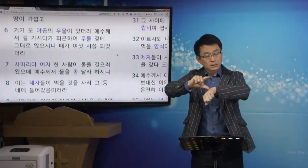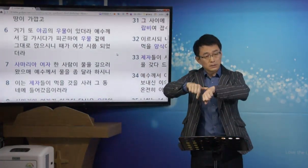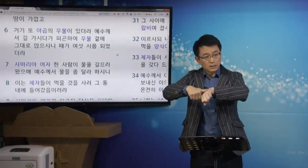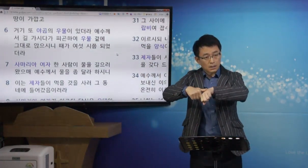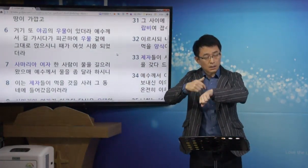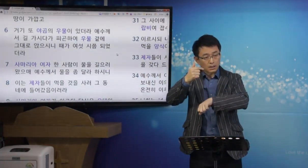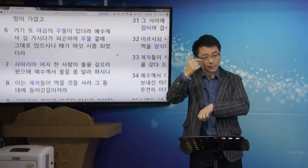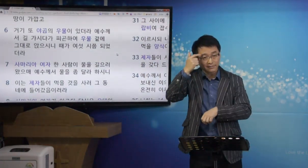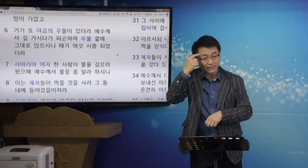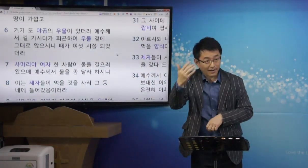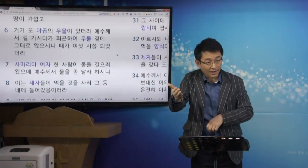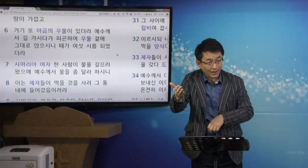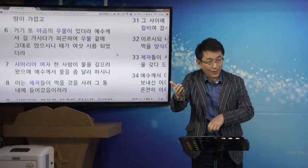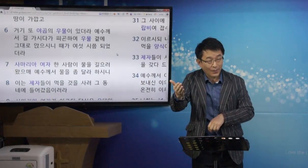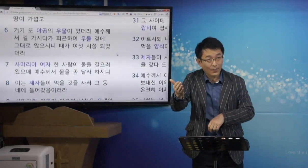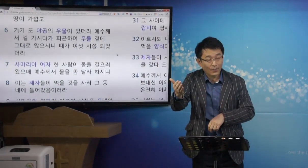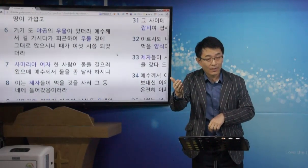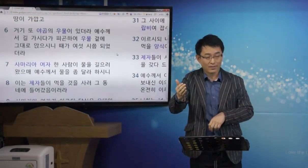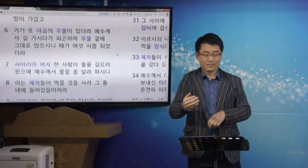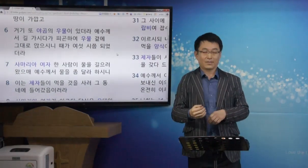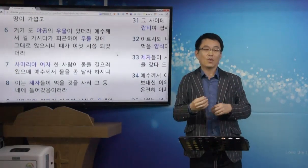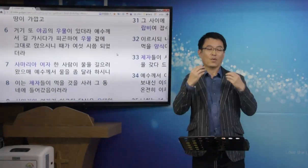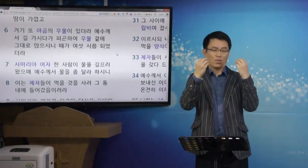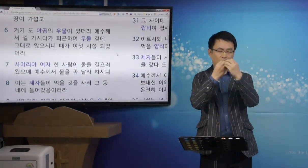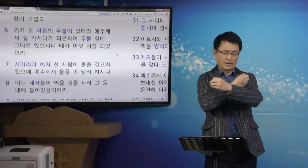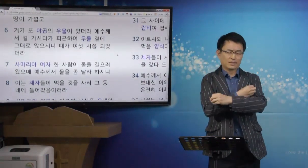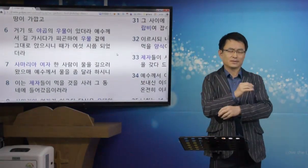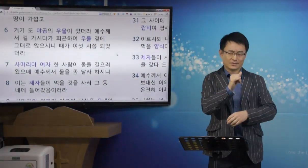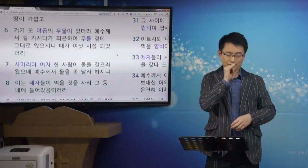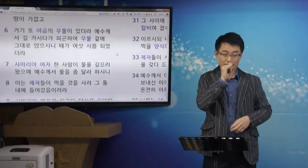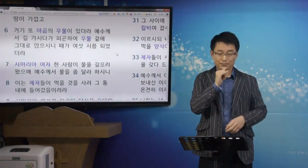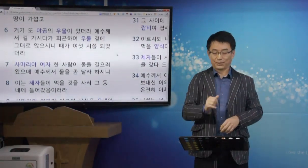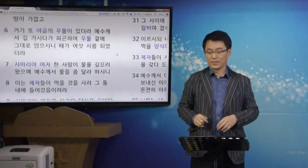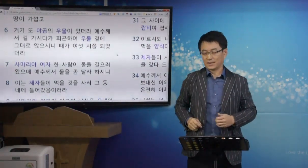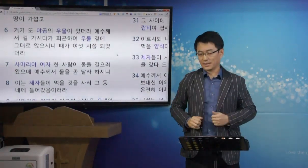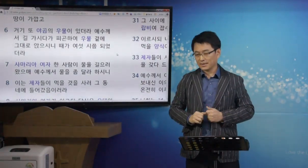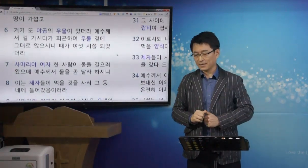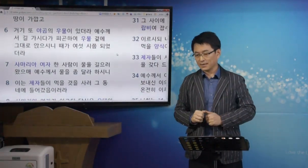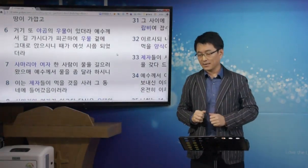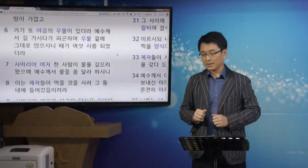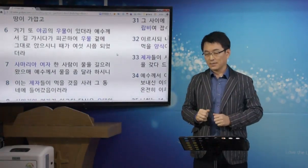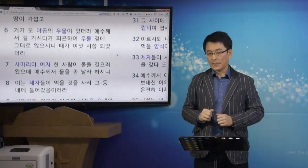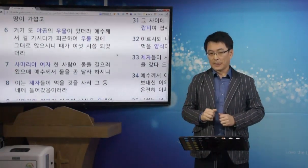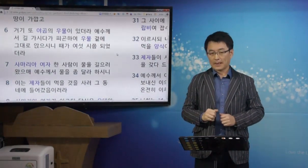유대인의 그 시간인가 오해할 수도 있습니다.